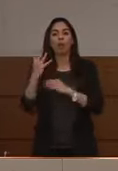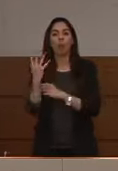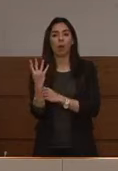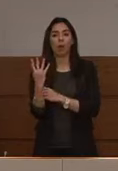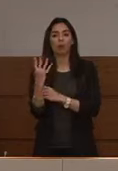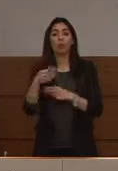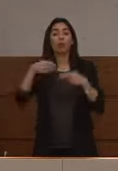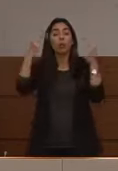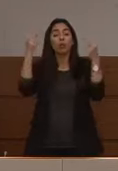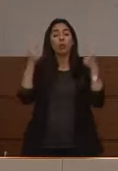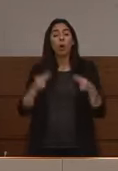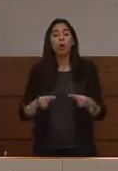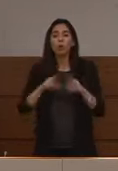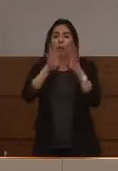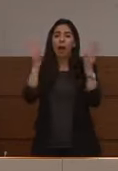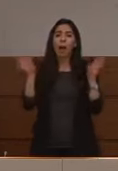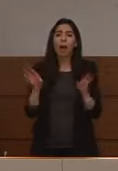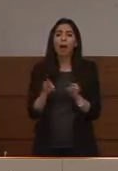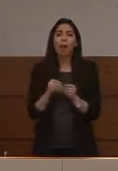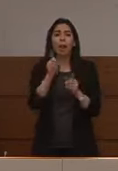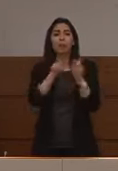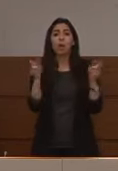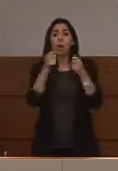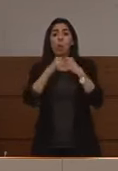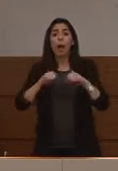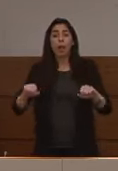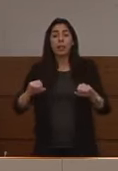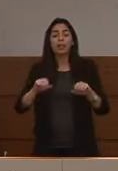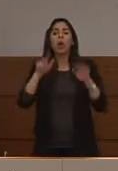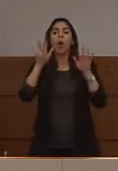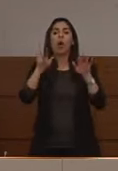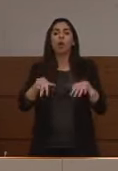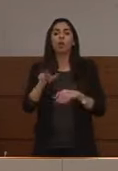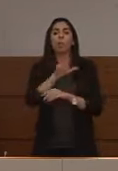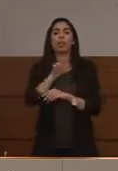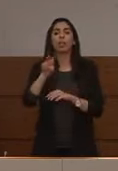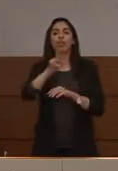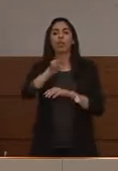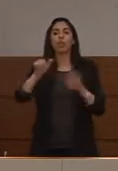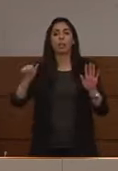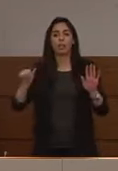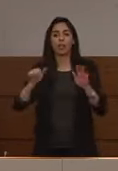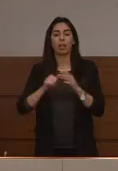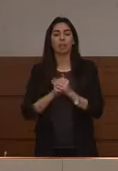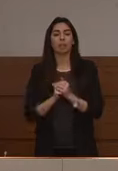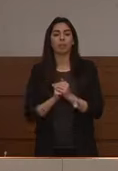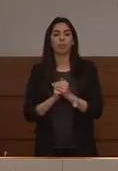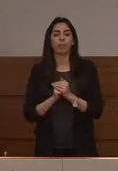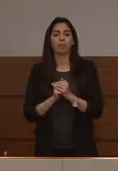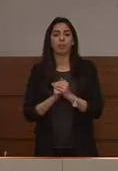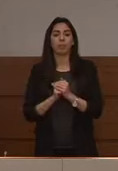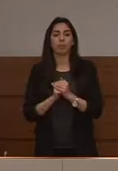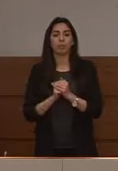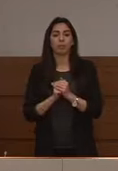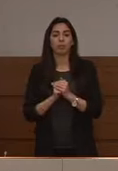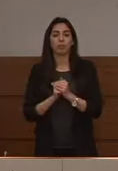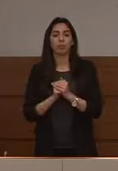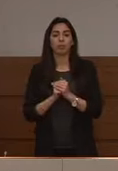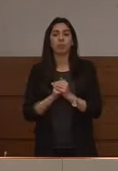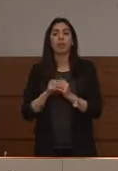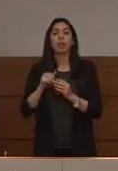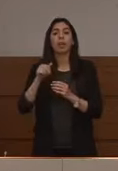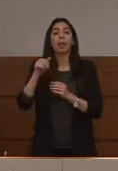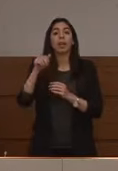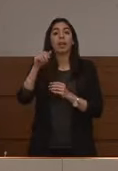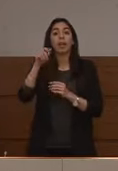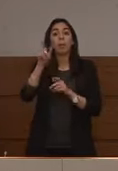il totale complessivo dei guariti e di 8.326 e di 3.612